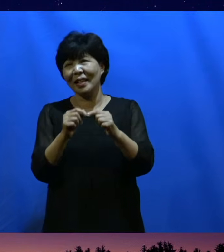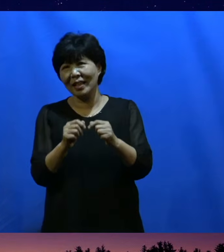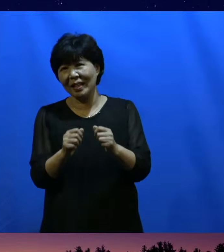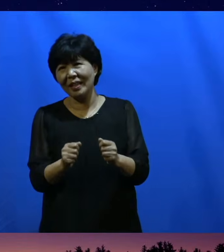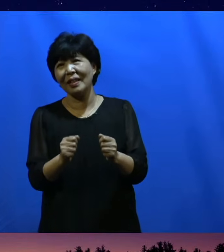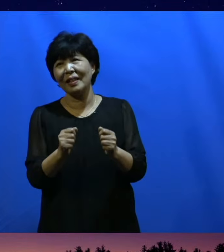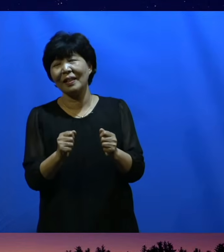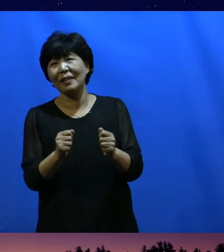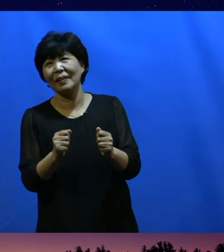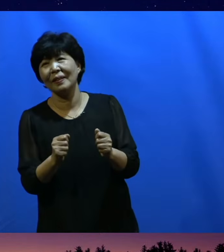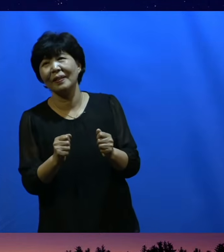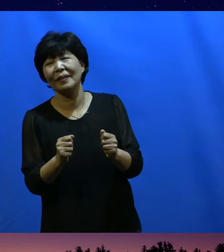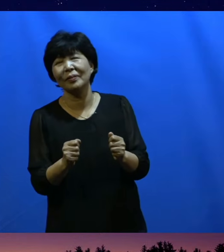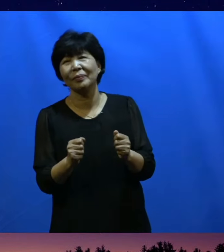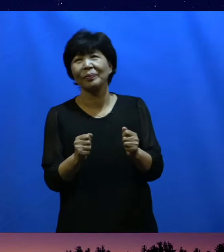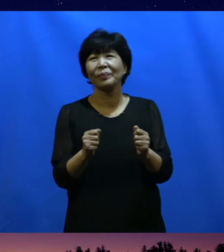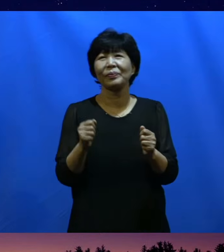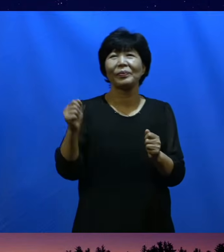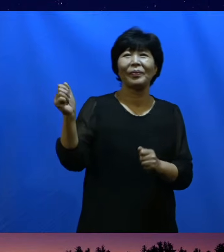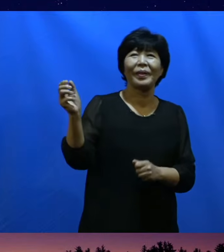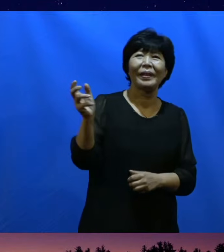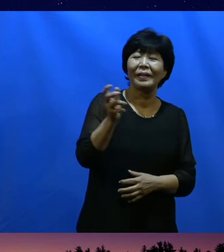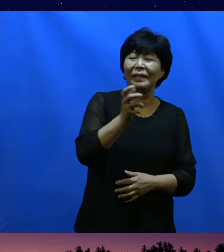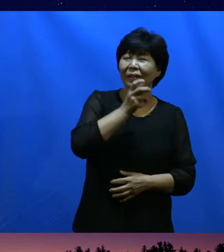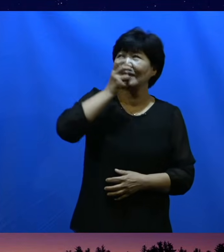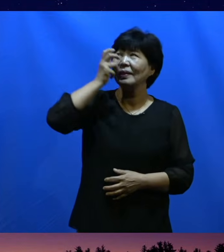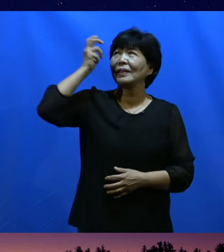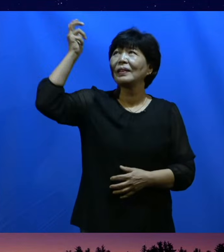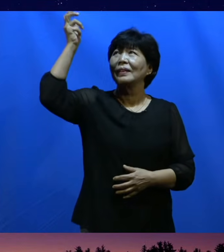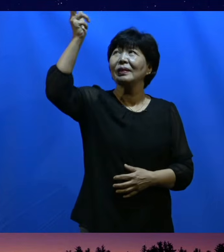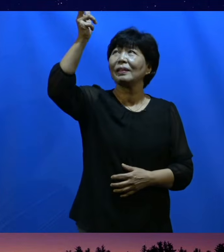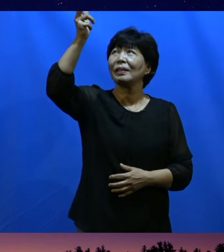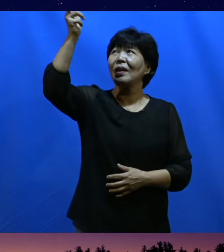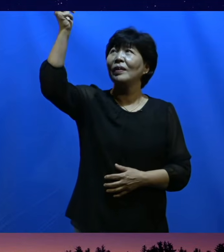함께하리라. 성령이 오셨네.